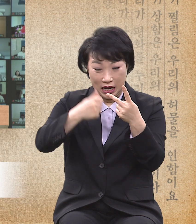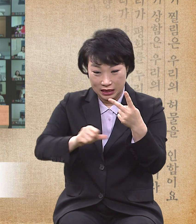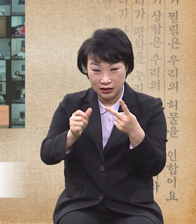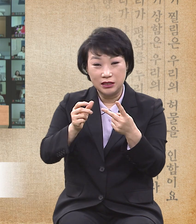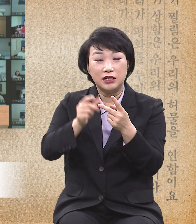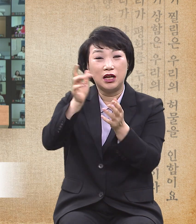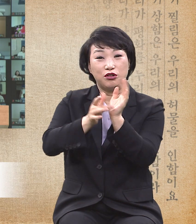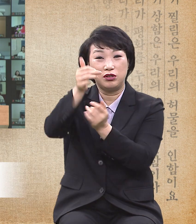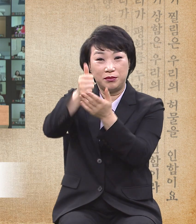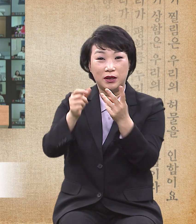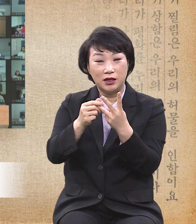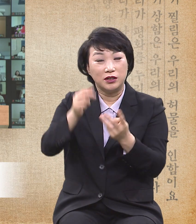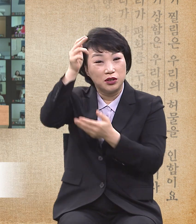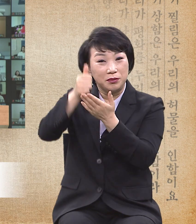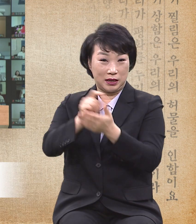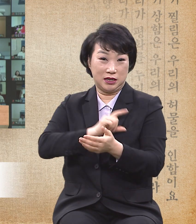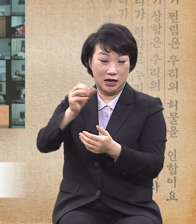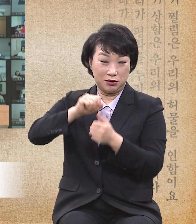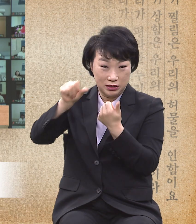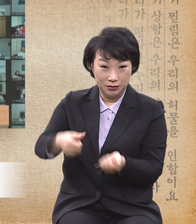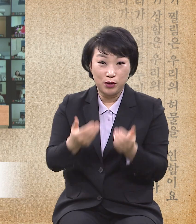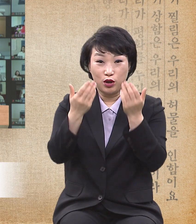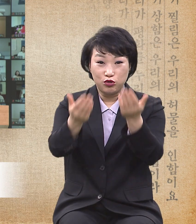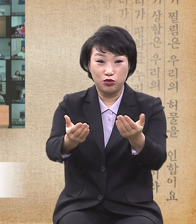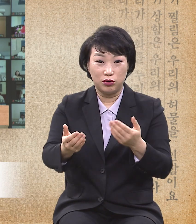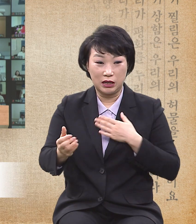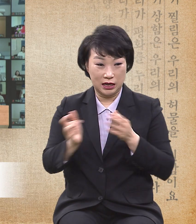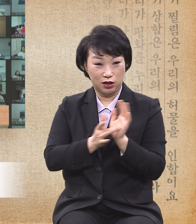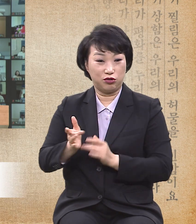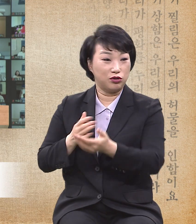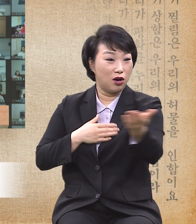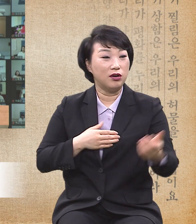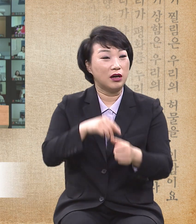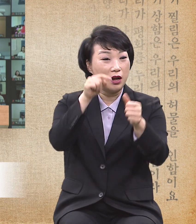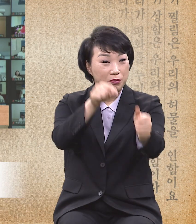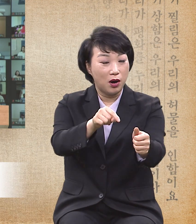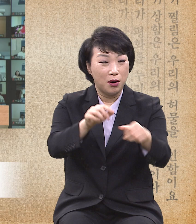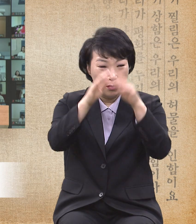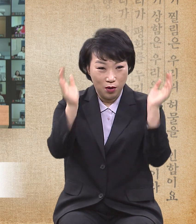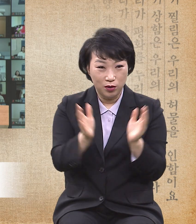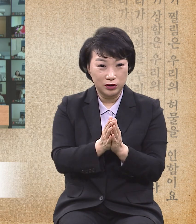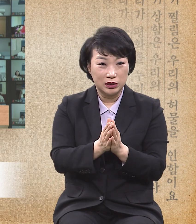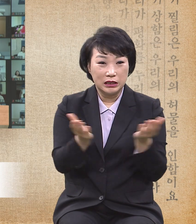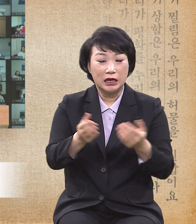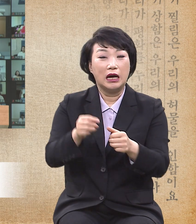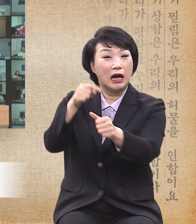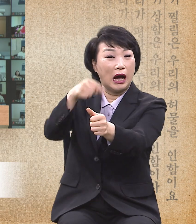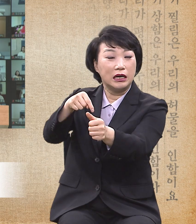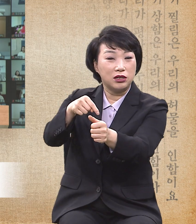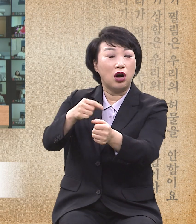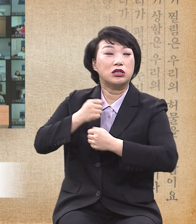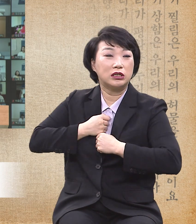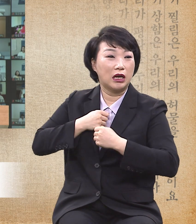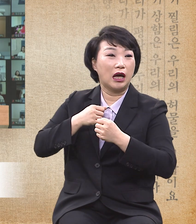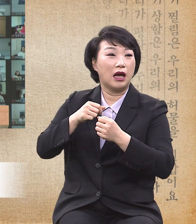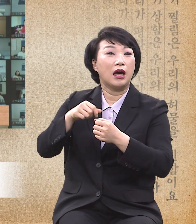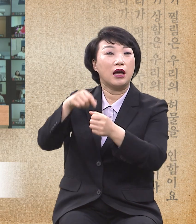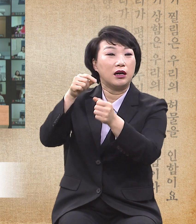아들과 성령의 이름으로 침례를 주고 내가 너에게 분부한 모든 것을 가르쳐 지키게